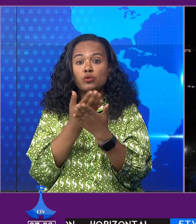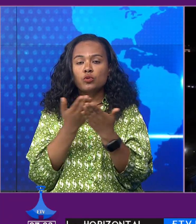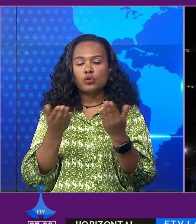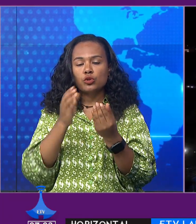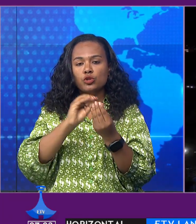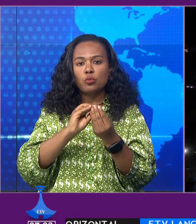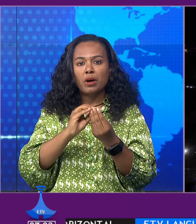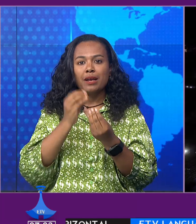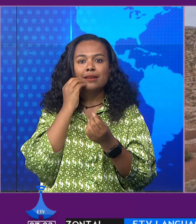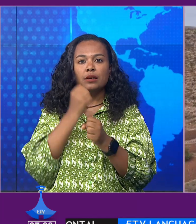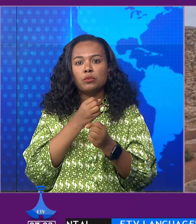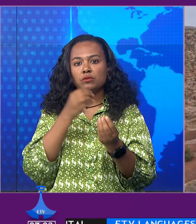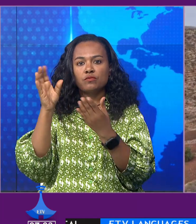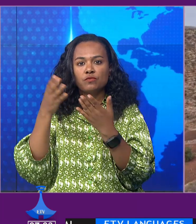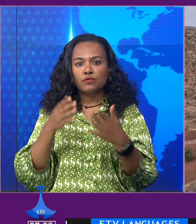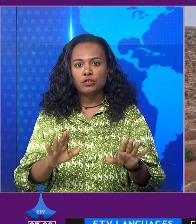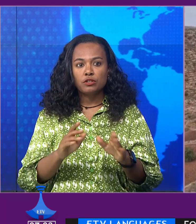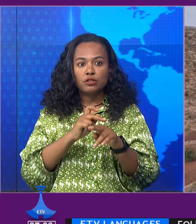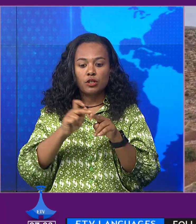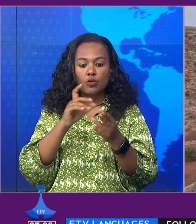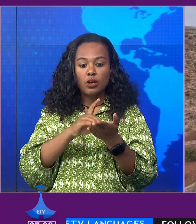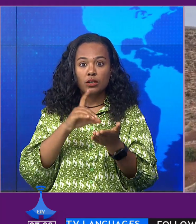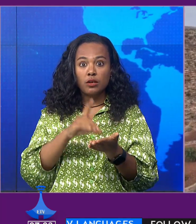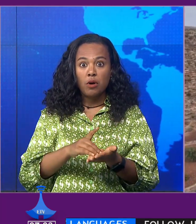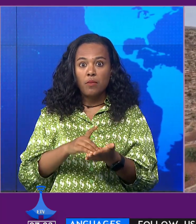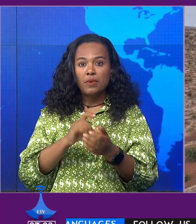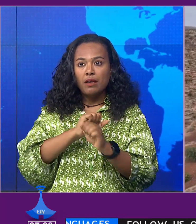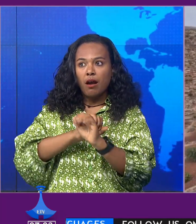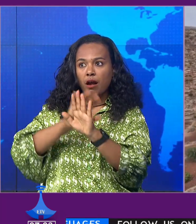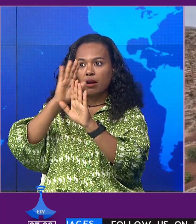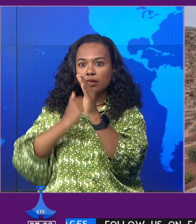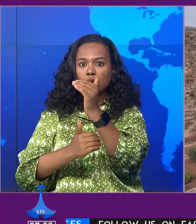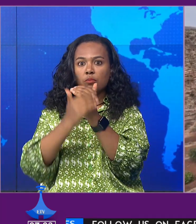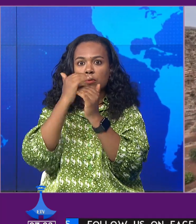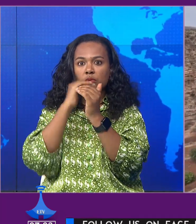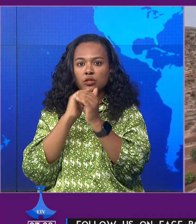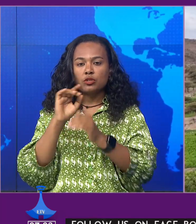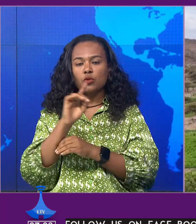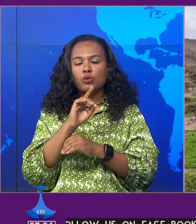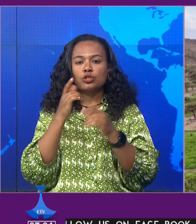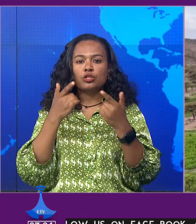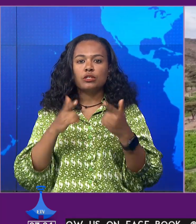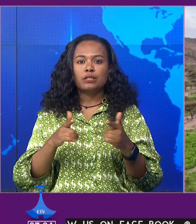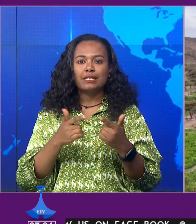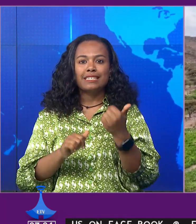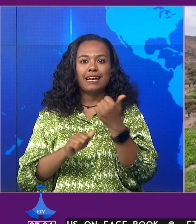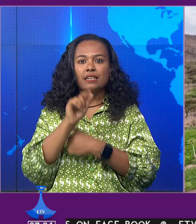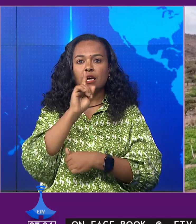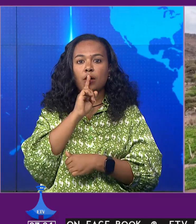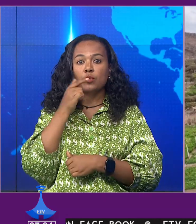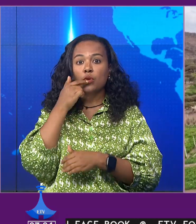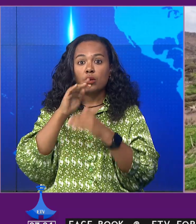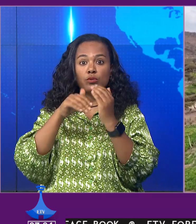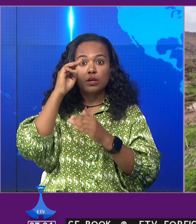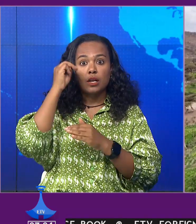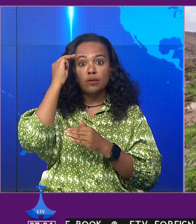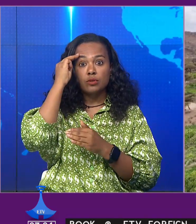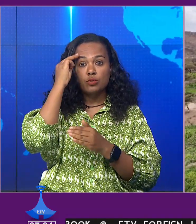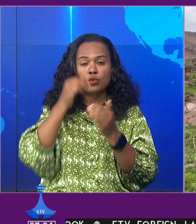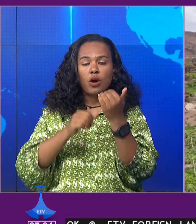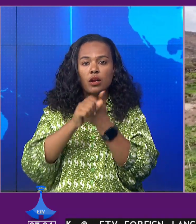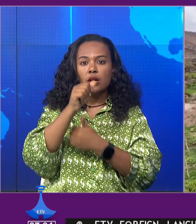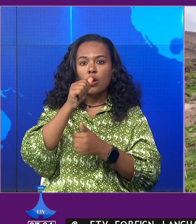ተጨማሪ አሳይመንት ተሰጥቷል ማለት ነው። የድሬዳዋ ከተማ በተራራ የተከበበች መሆኗ እድልም አደጋም ነው ያሉት ጠቅላይ ሚኒስትሩ